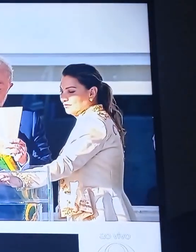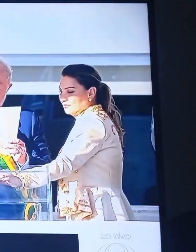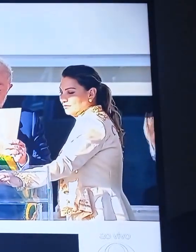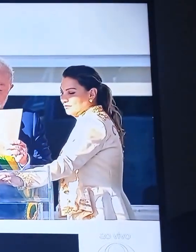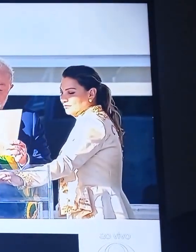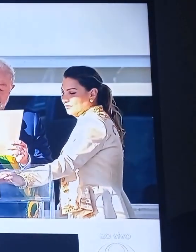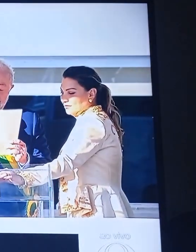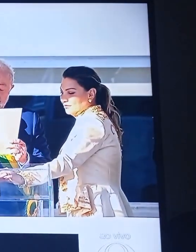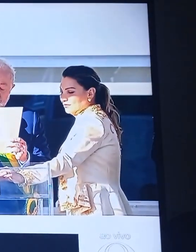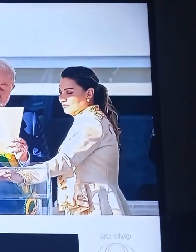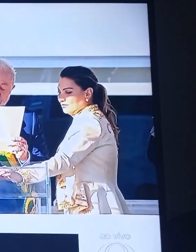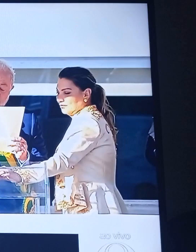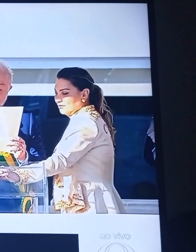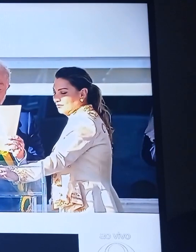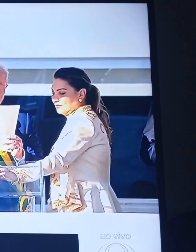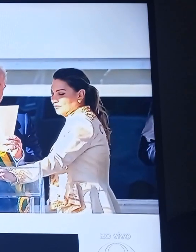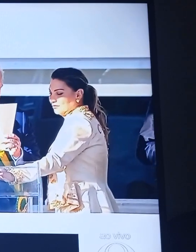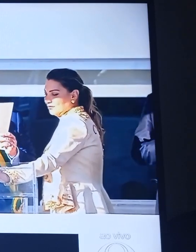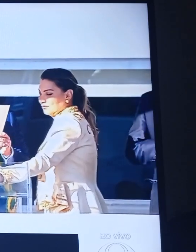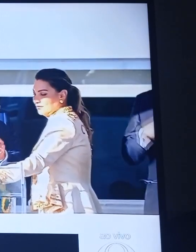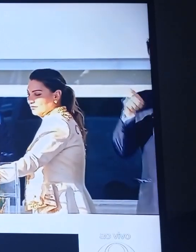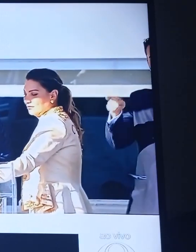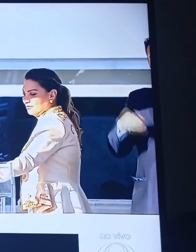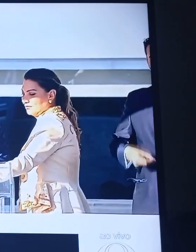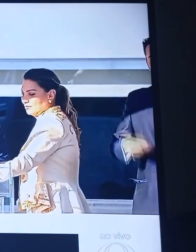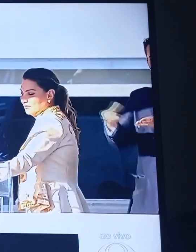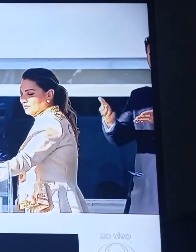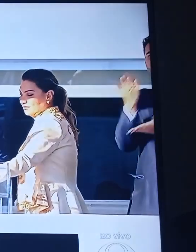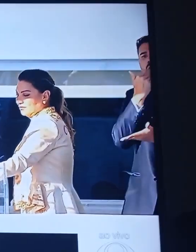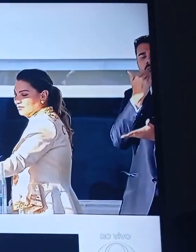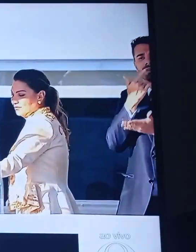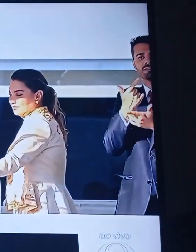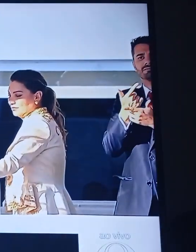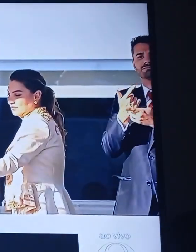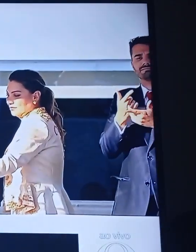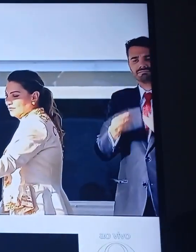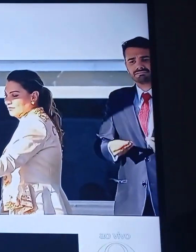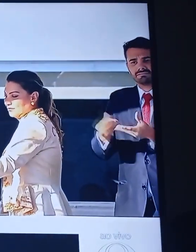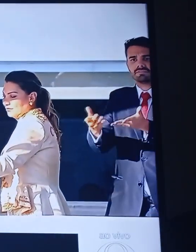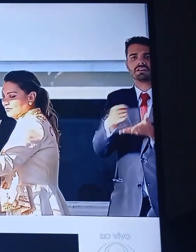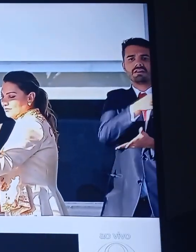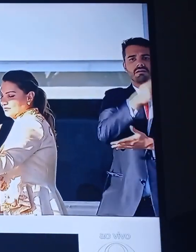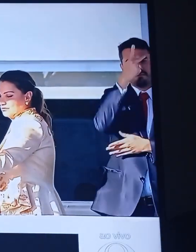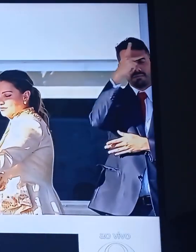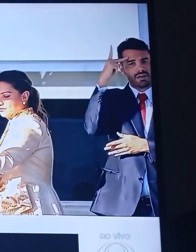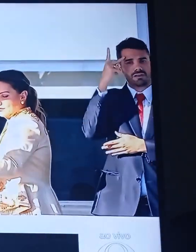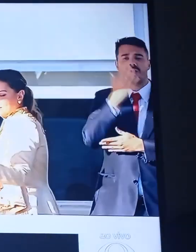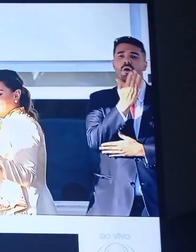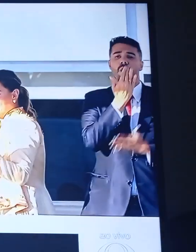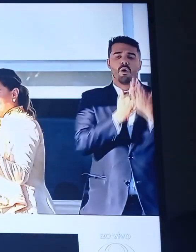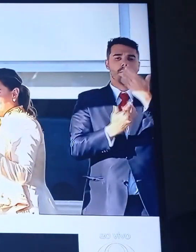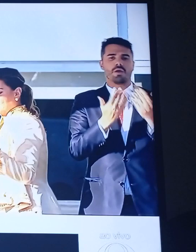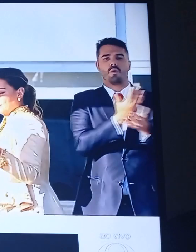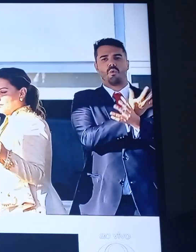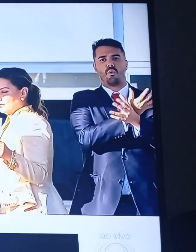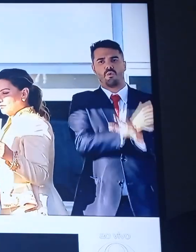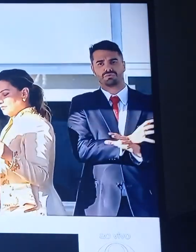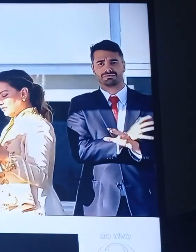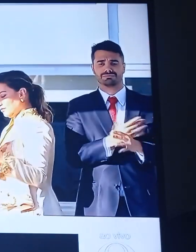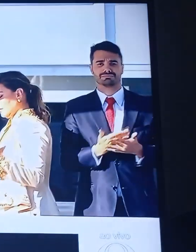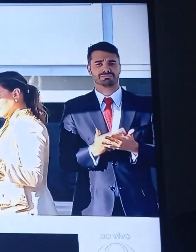Desigualdade entre quem joga comida fora e quem só se alimenta das sobras.